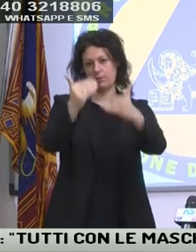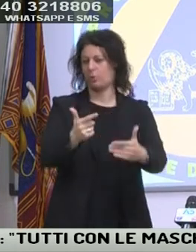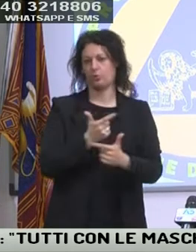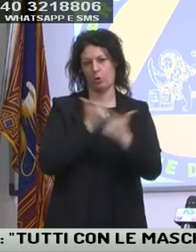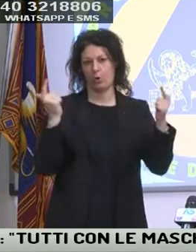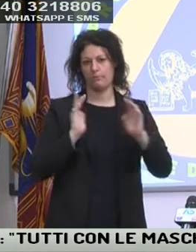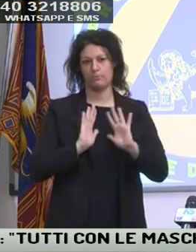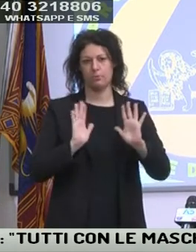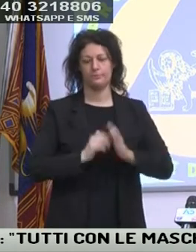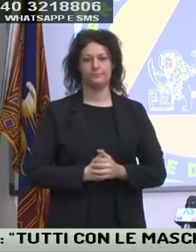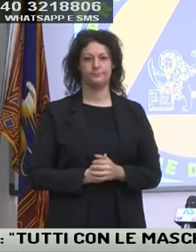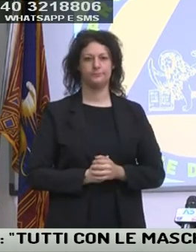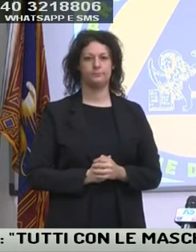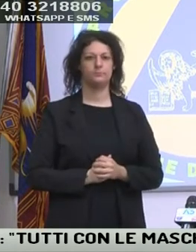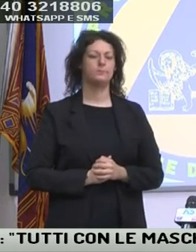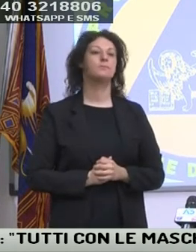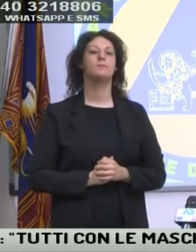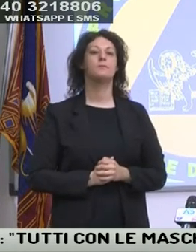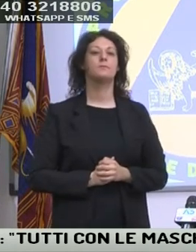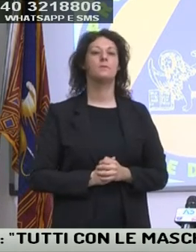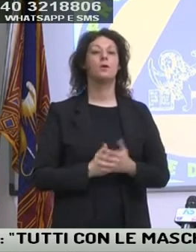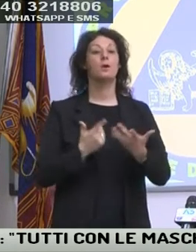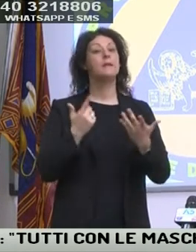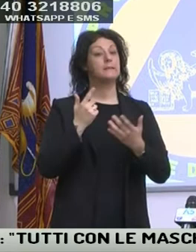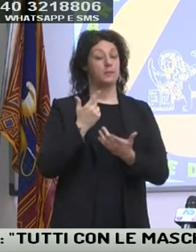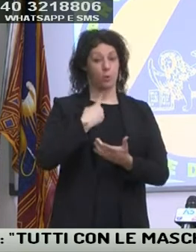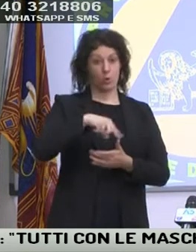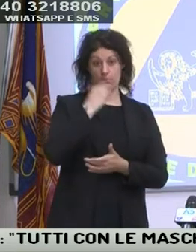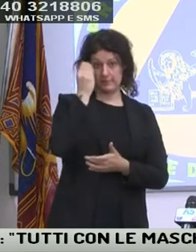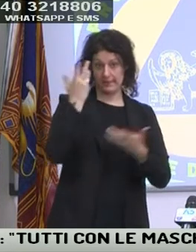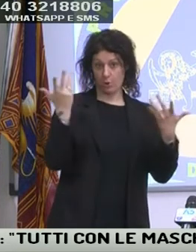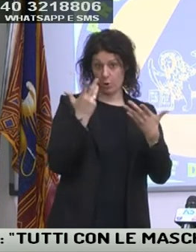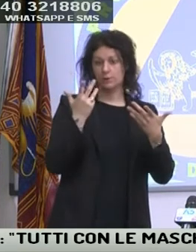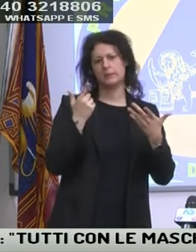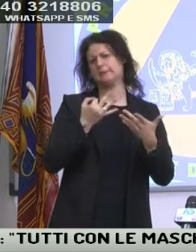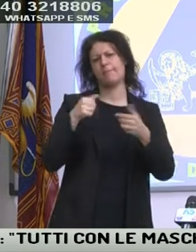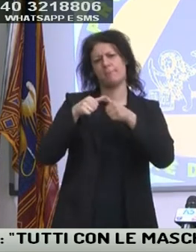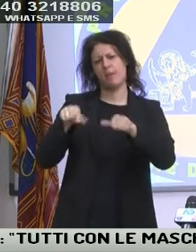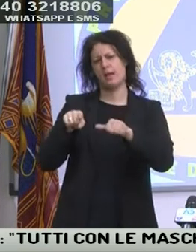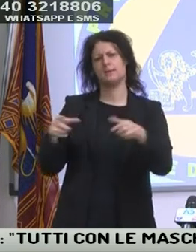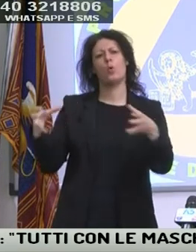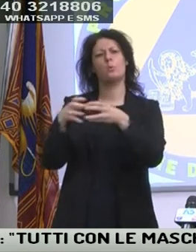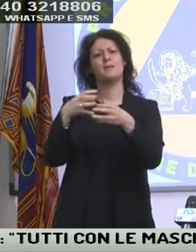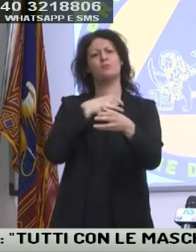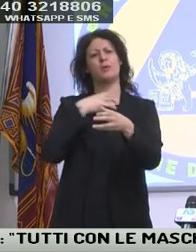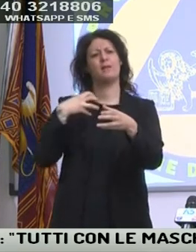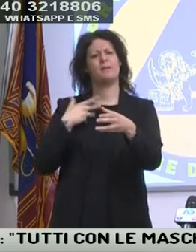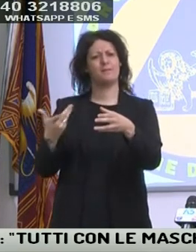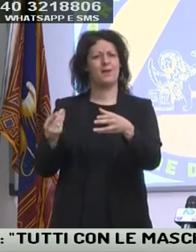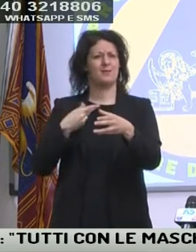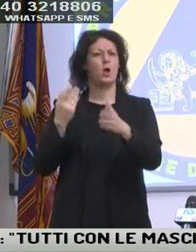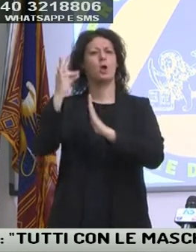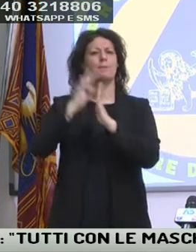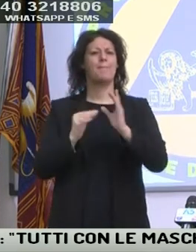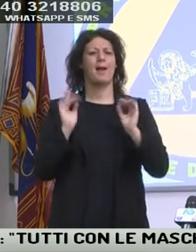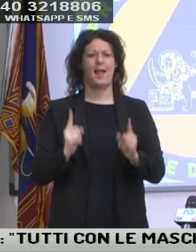anche che, fatte salve ovviamente le indicazioni della comunità scientifica e rispetto dei parametri che ci sono stati dati, questo deve essere sempre messo